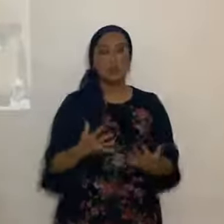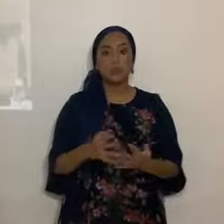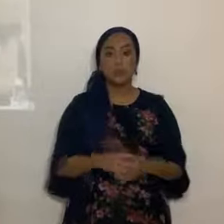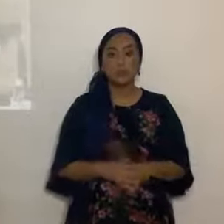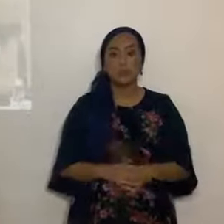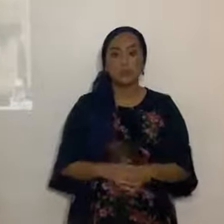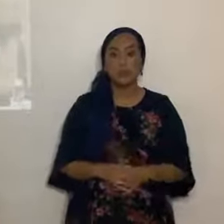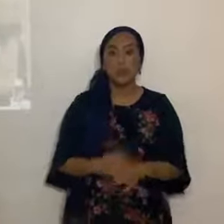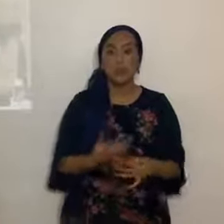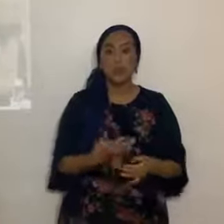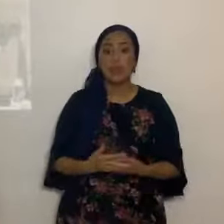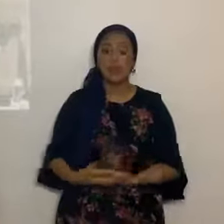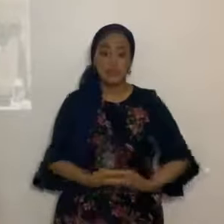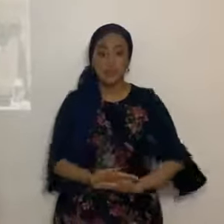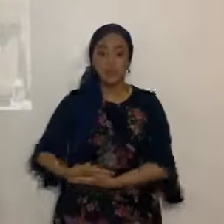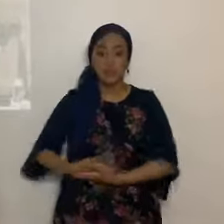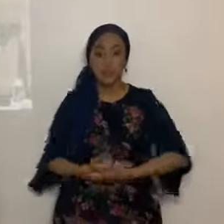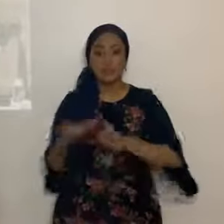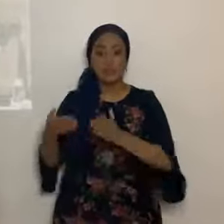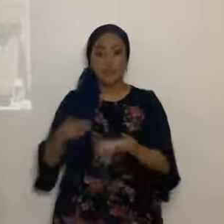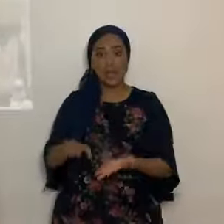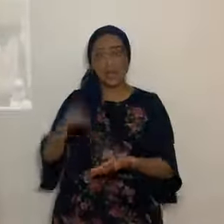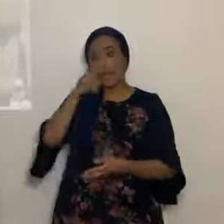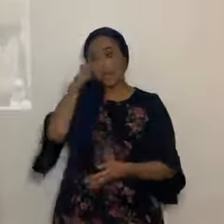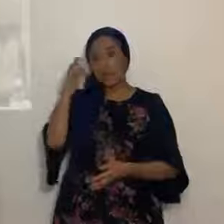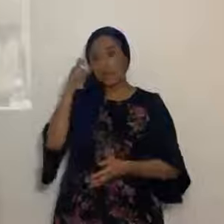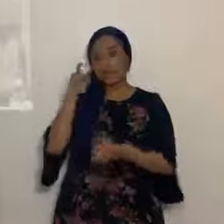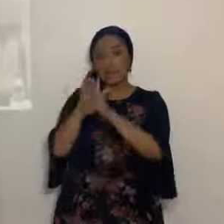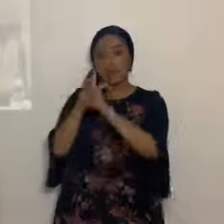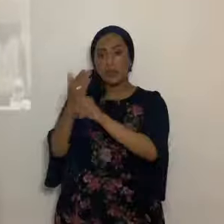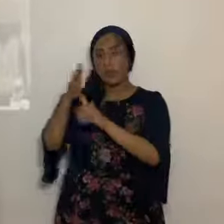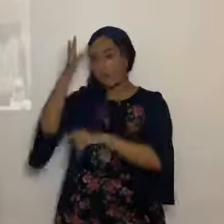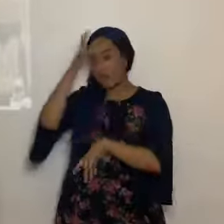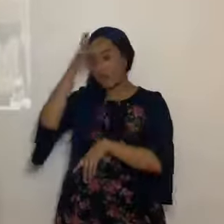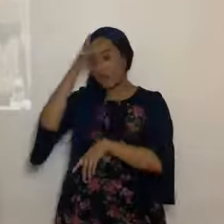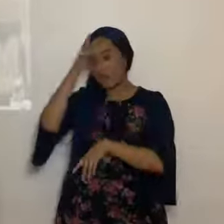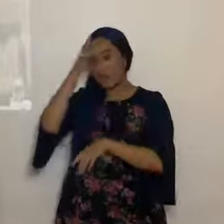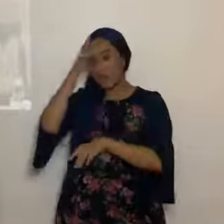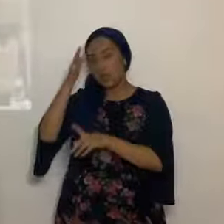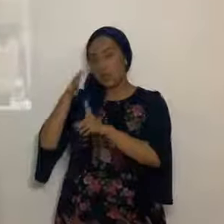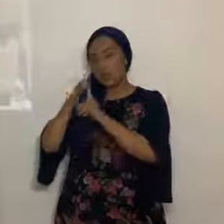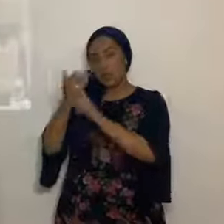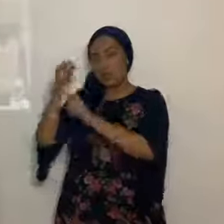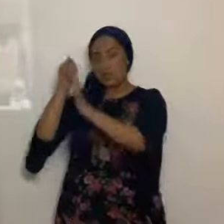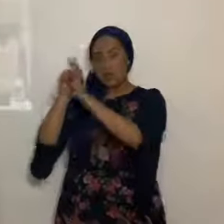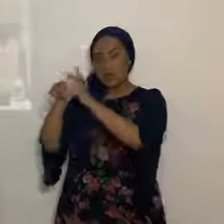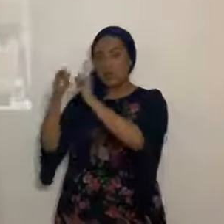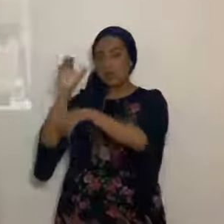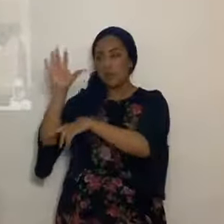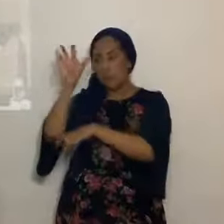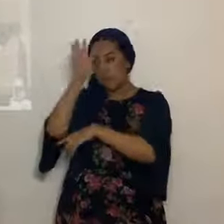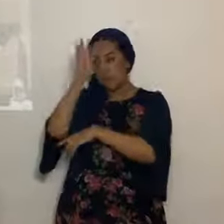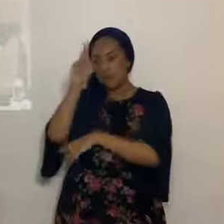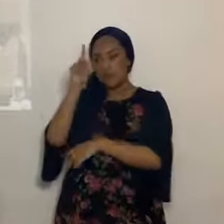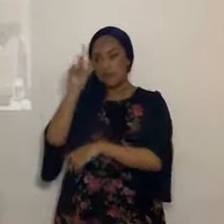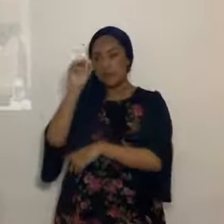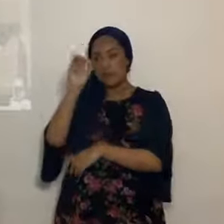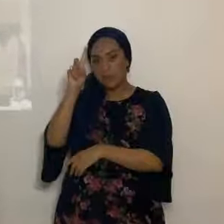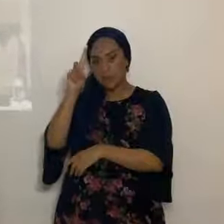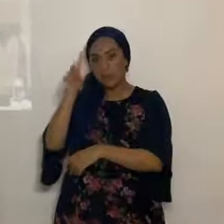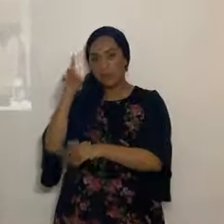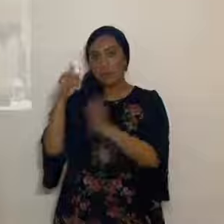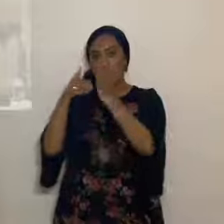Entonces el niño muere debido al pecado de adulterio y asesinato de David